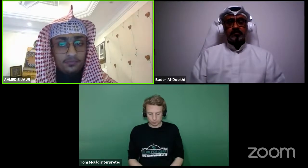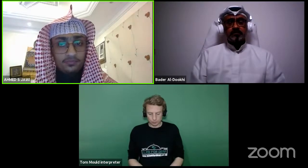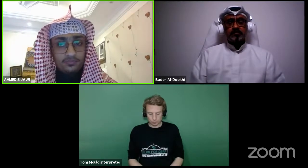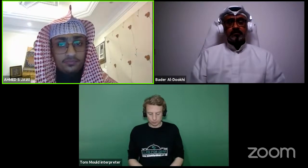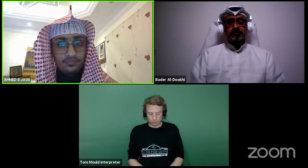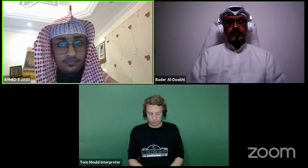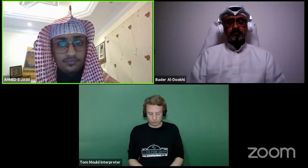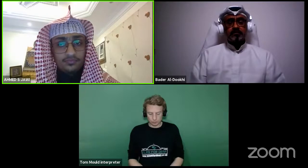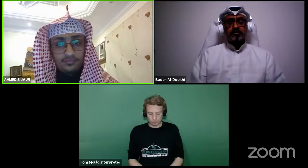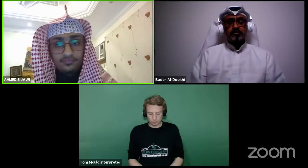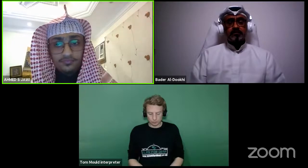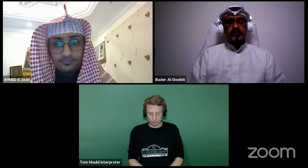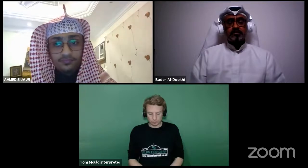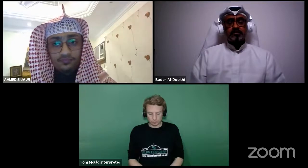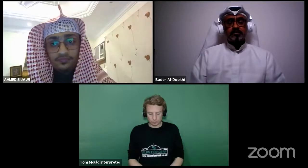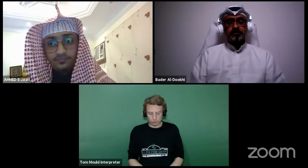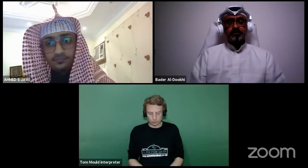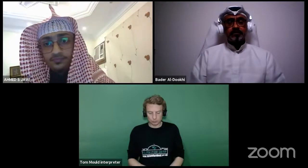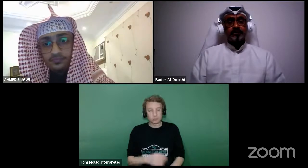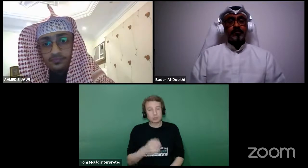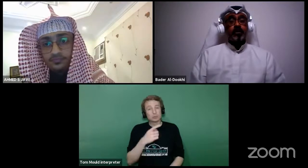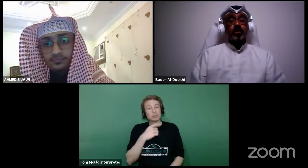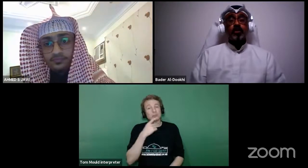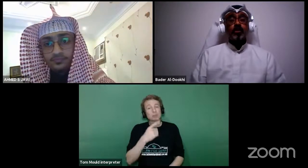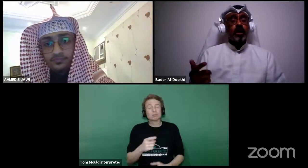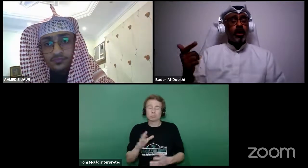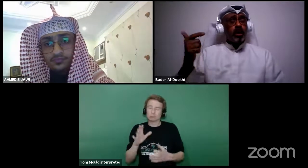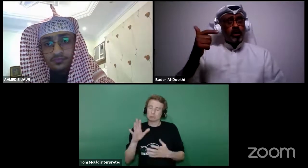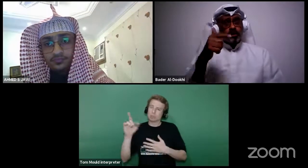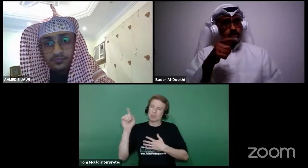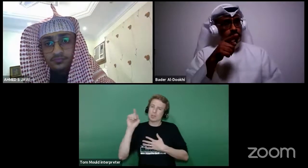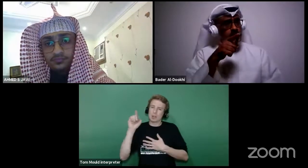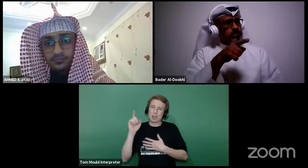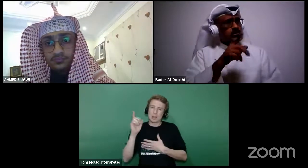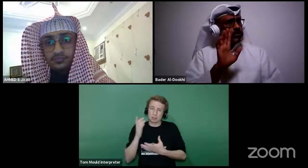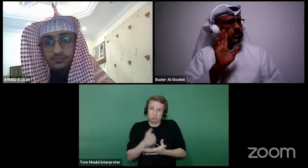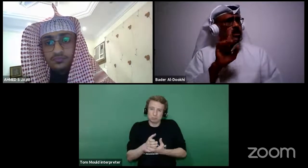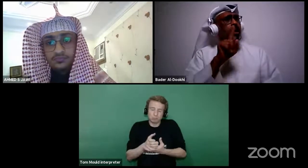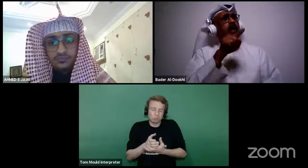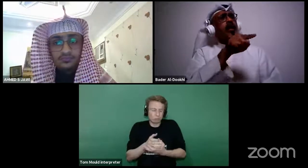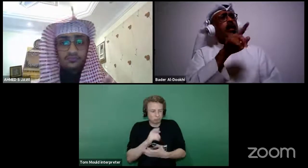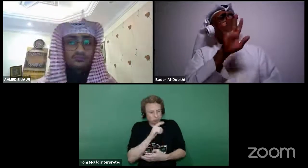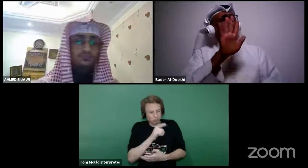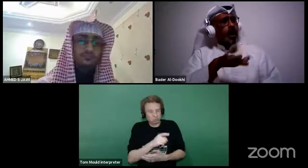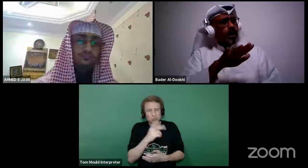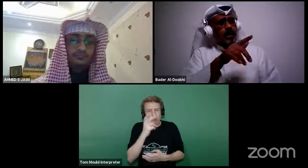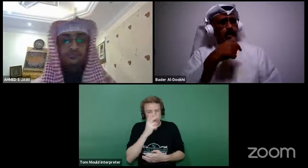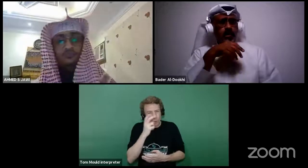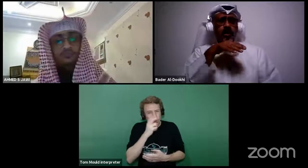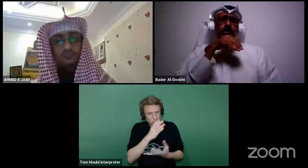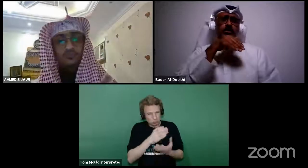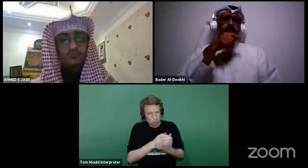القديم. They said, by Allah, certainly you are in your old error.